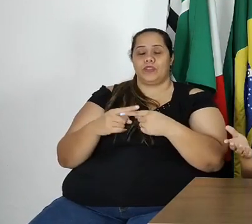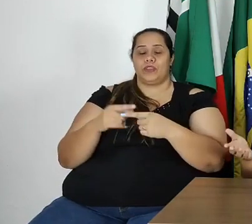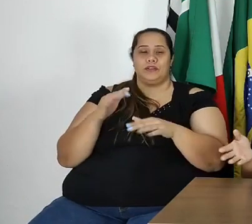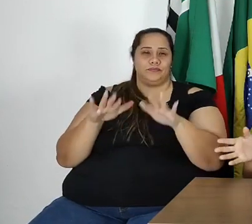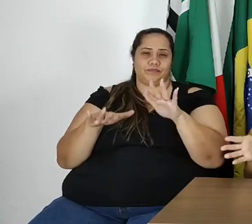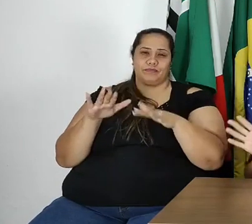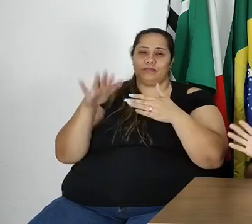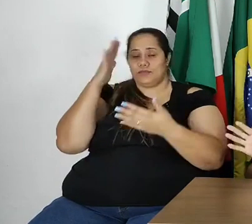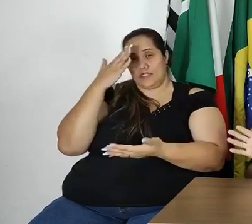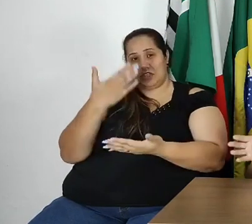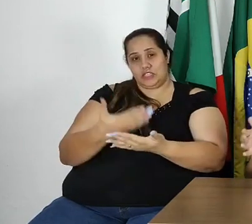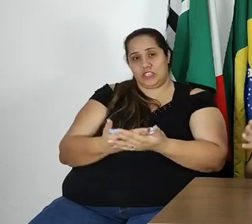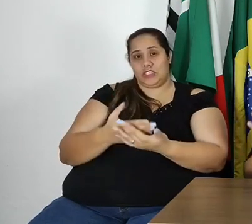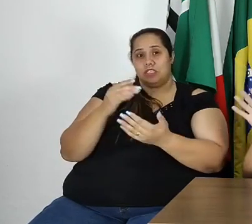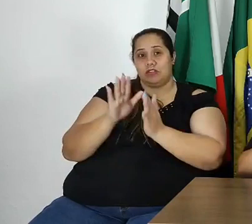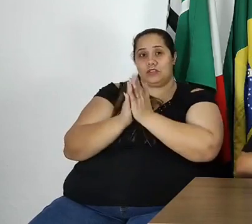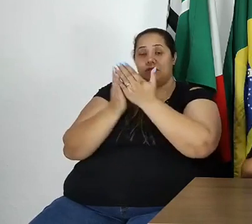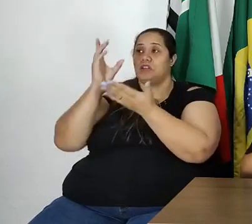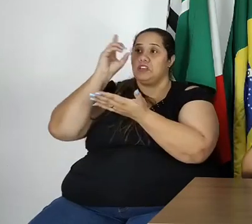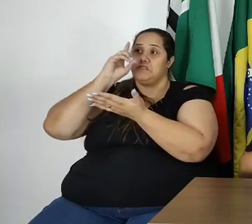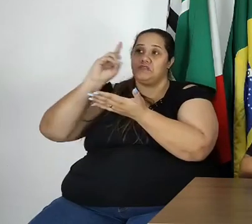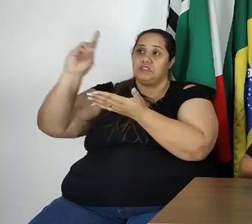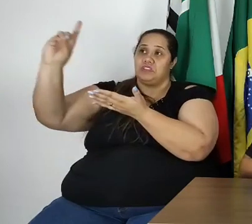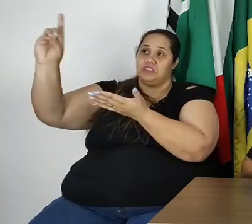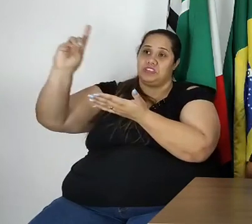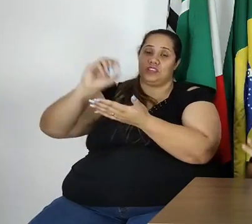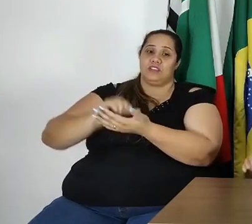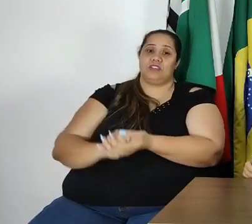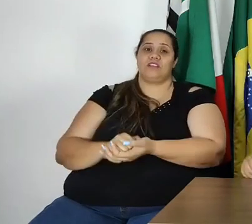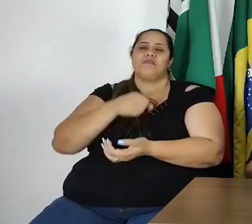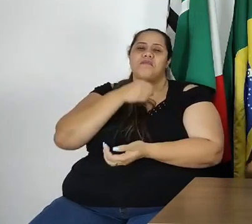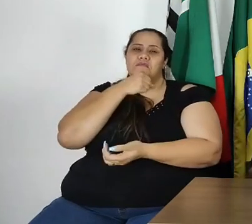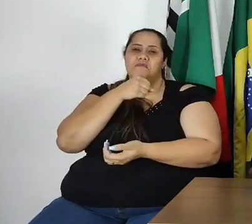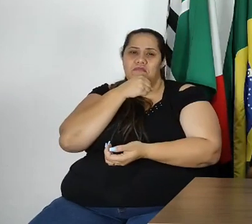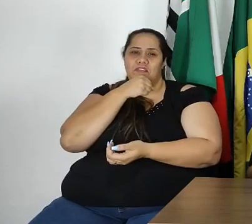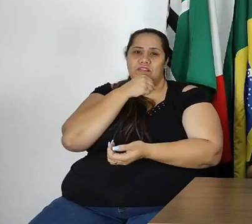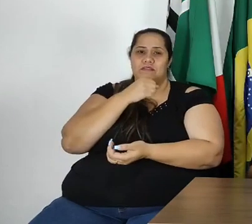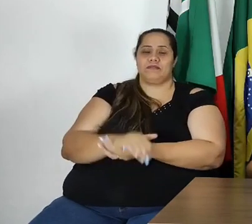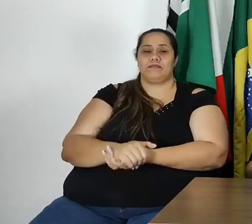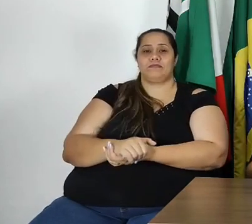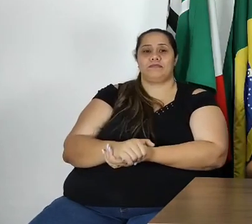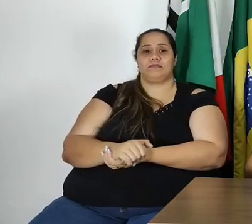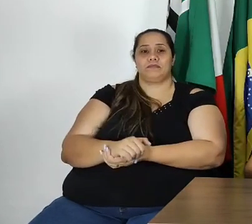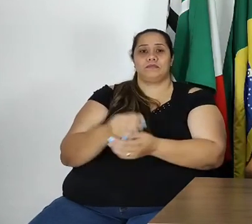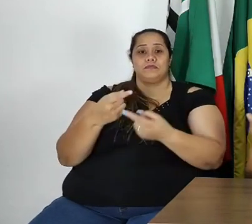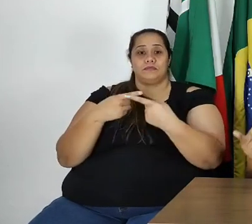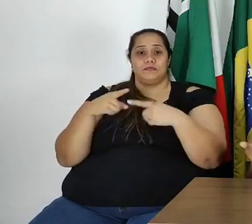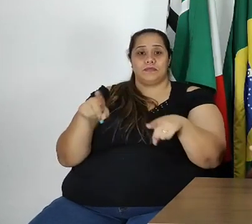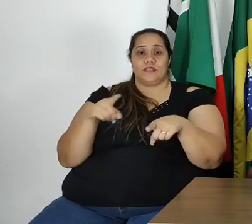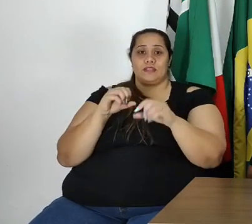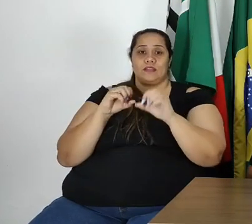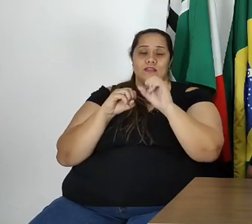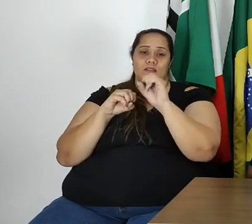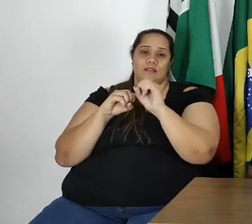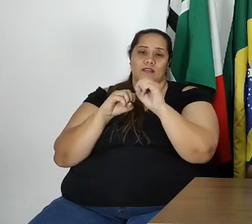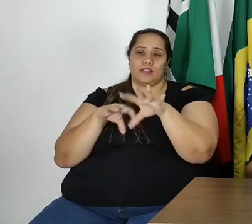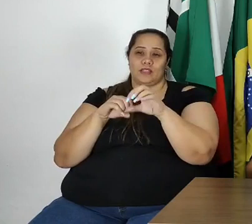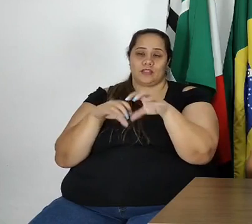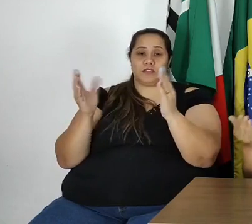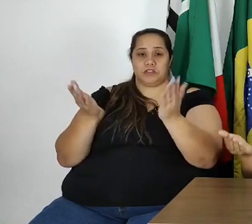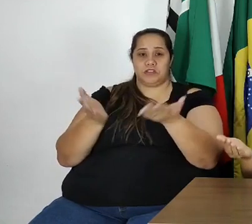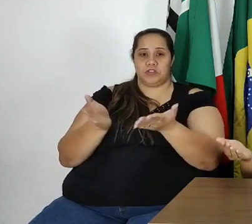palavra de Deus é muito antiquada, muito velha. E aí eles querem acompanhar a